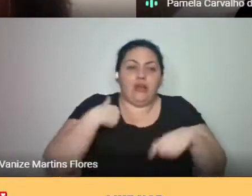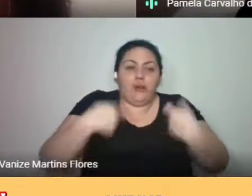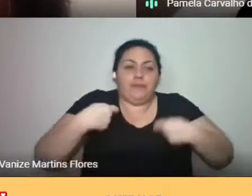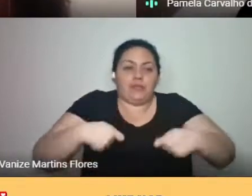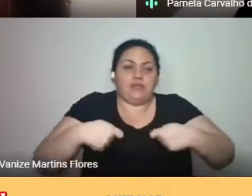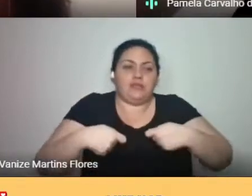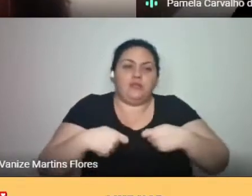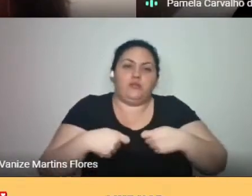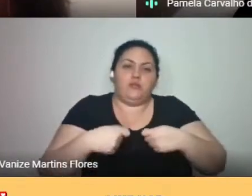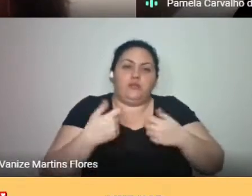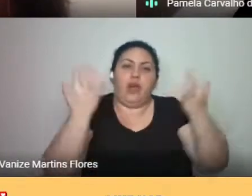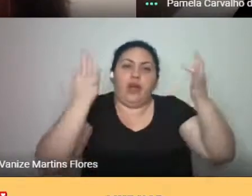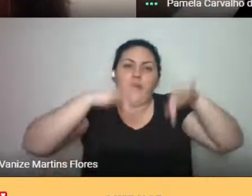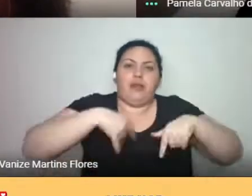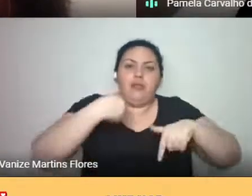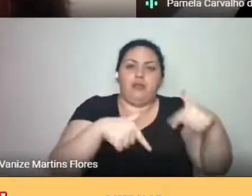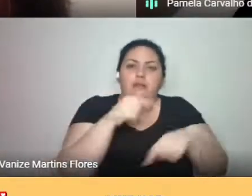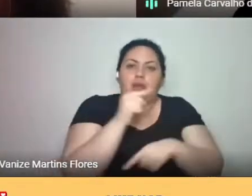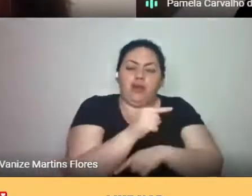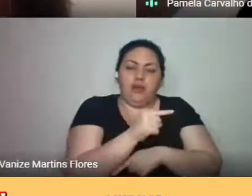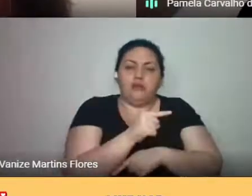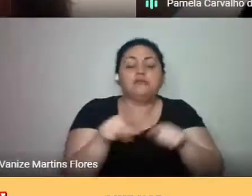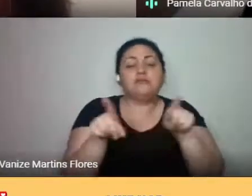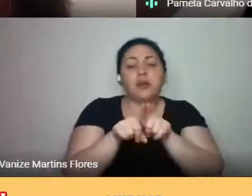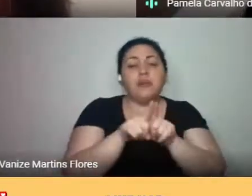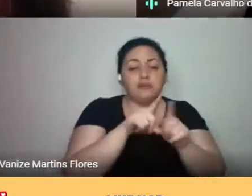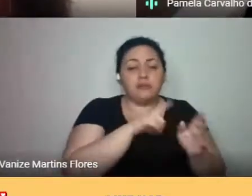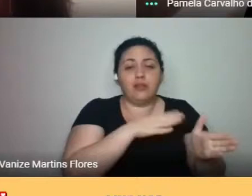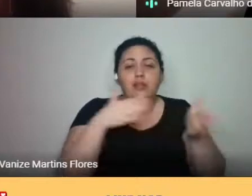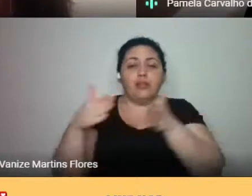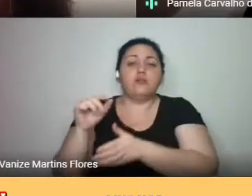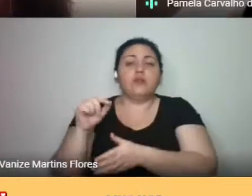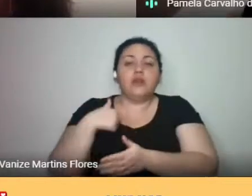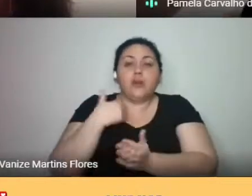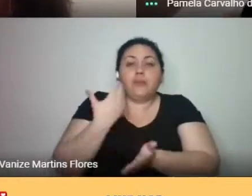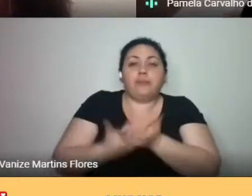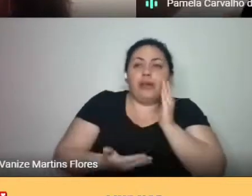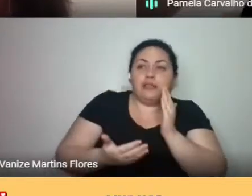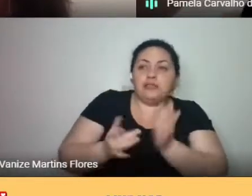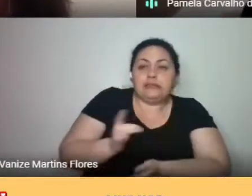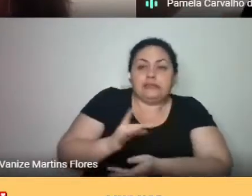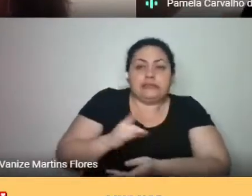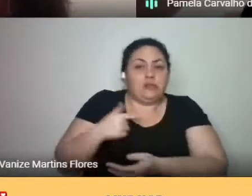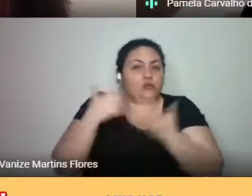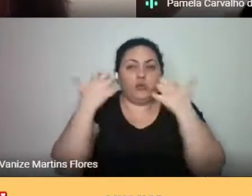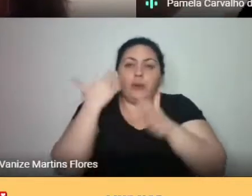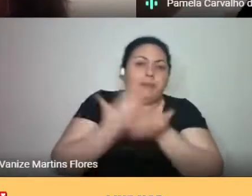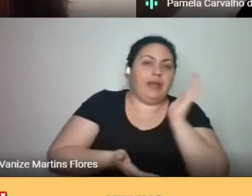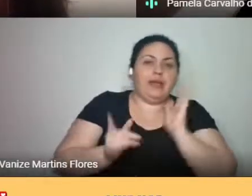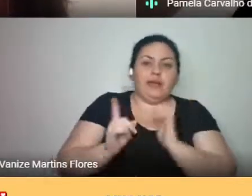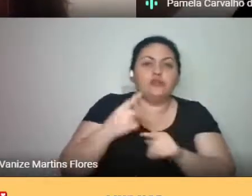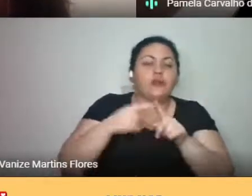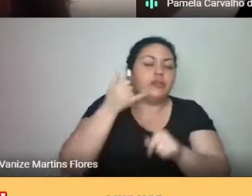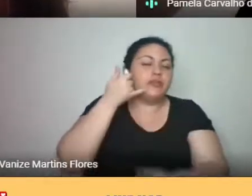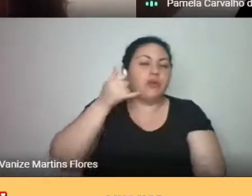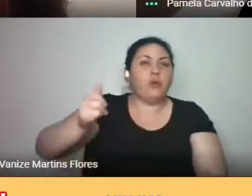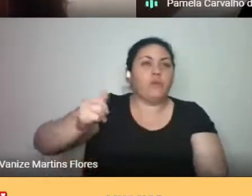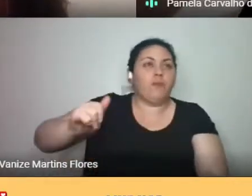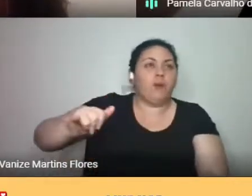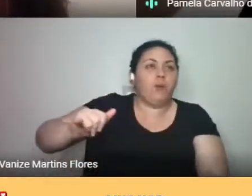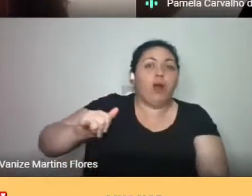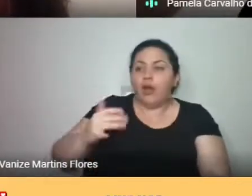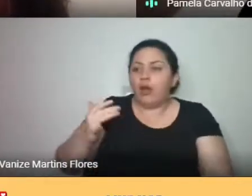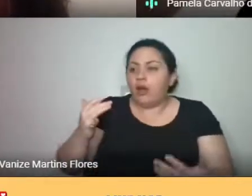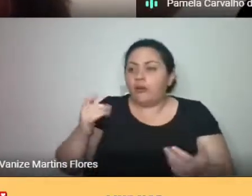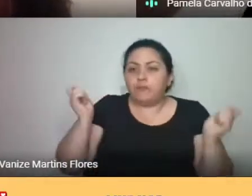medo de estar perdendo alguma coisa, né? O que será que está acontecendo que eu estou perdendo? O telefone vibrou, pode ser uma mensagem do trabalho, eu